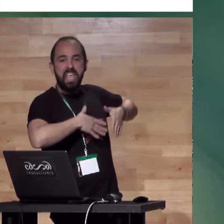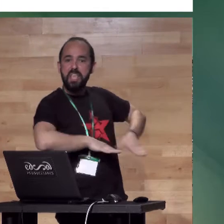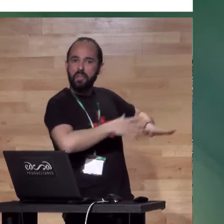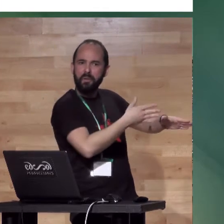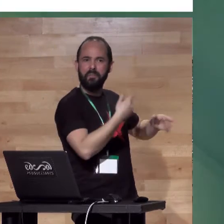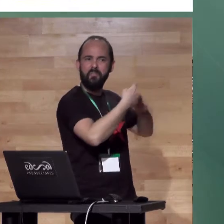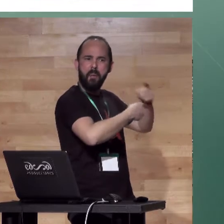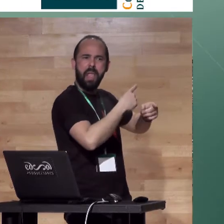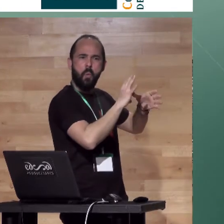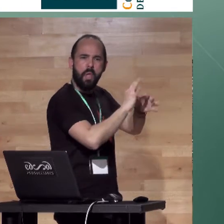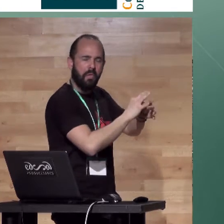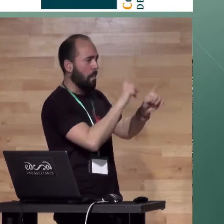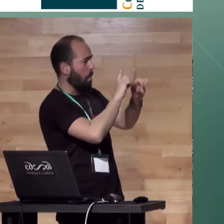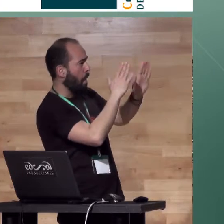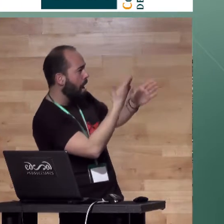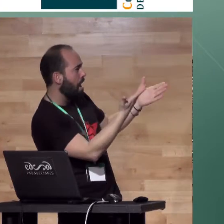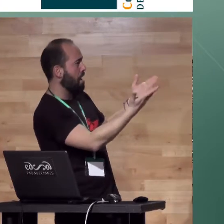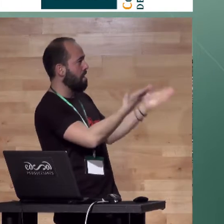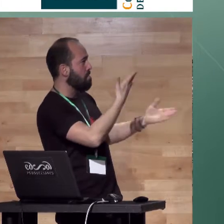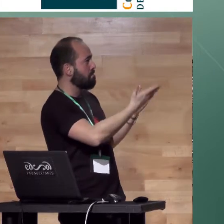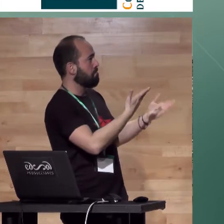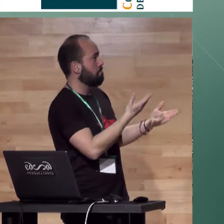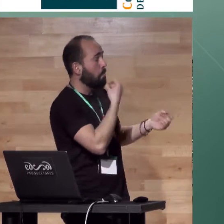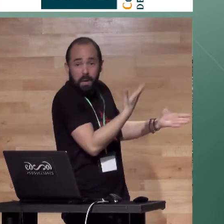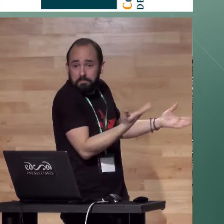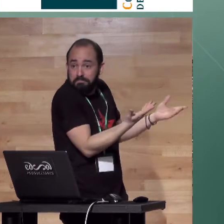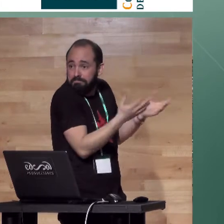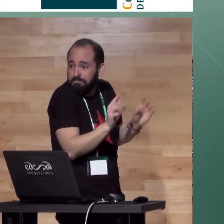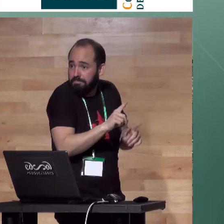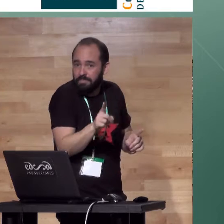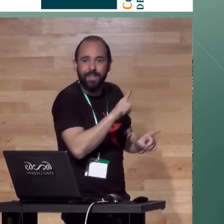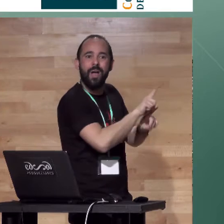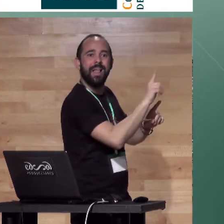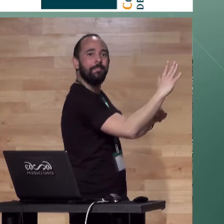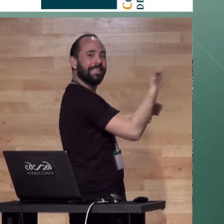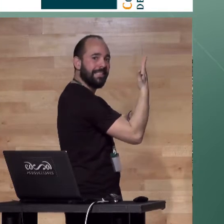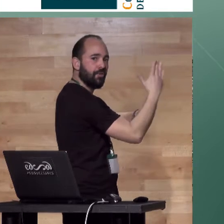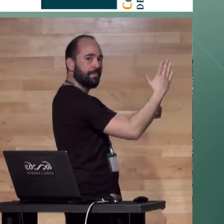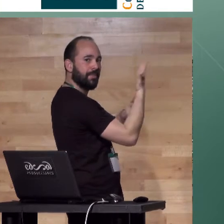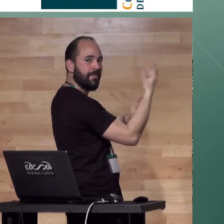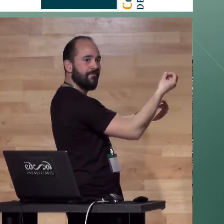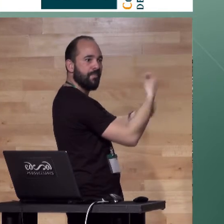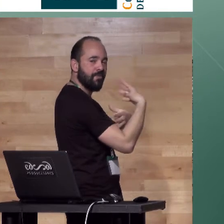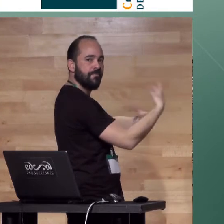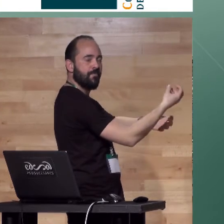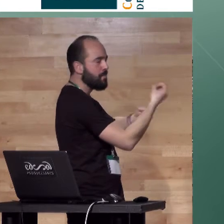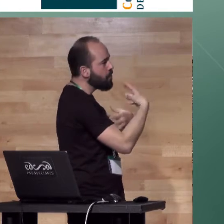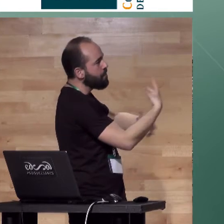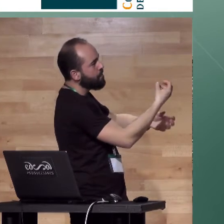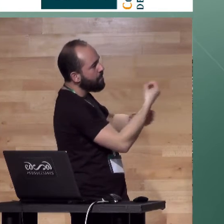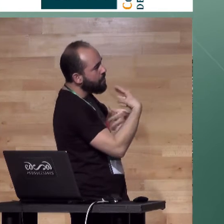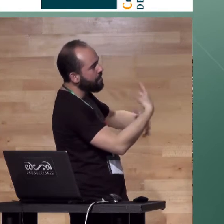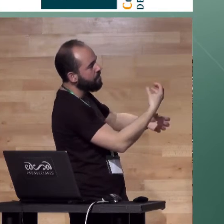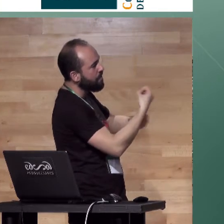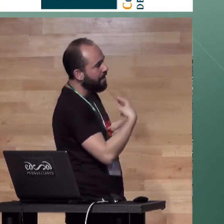¿Veis? La casa, hay un hijo, una familia, parece ser que está unida la familia. En fin, podéis ver un poco, es la presentación